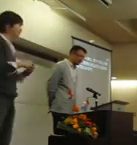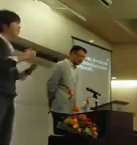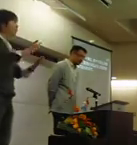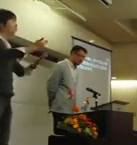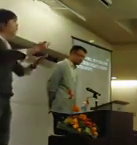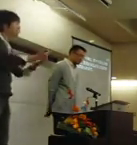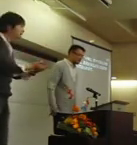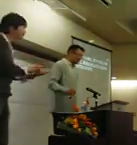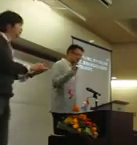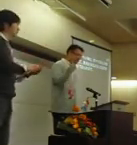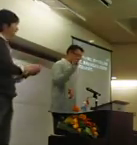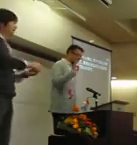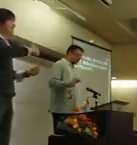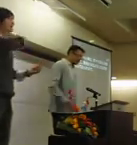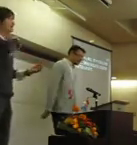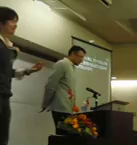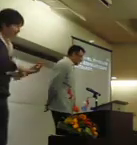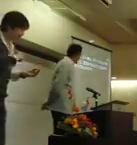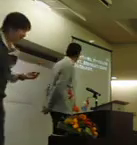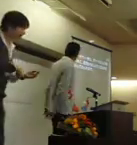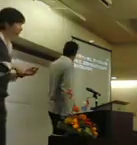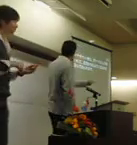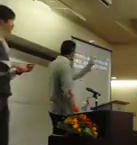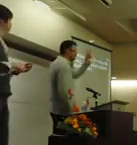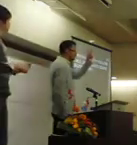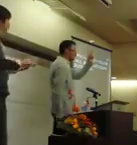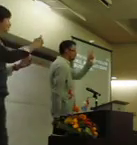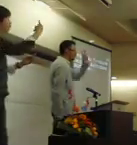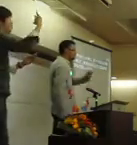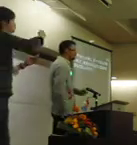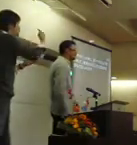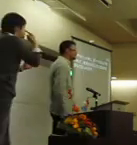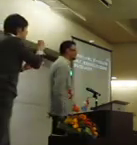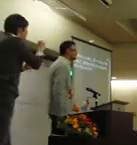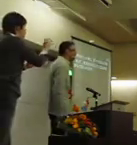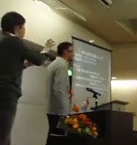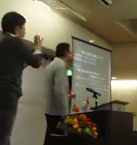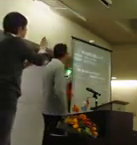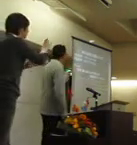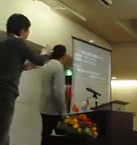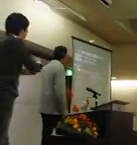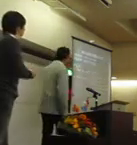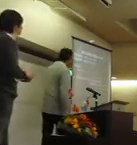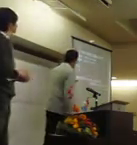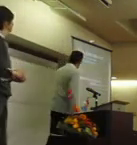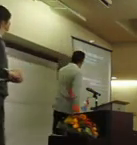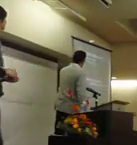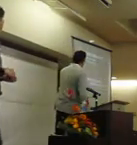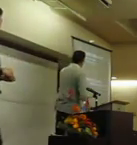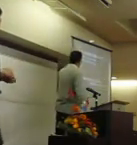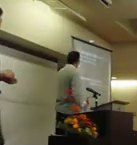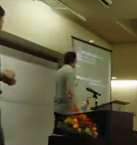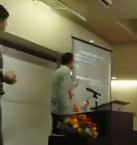残されているのは忍耐と、はい、2つ目のポイントです。これです。